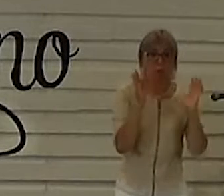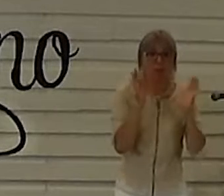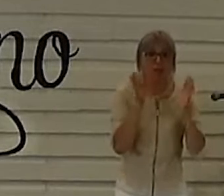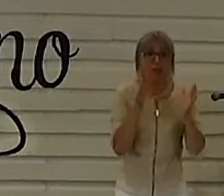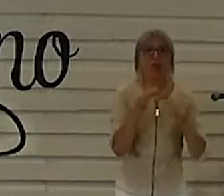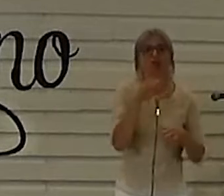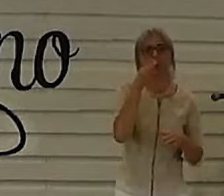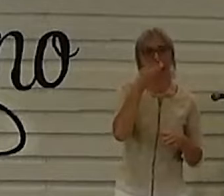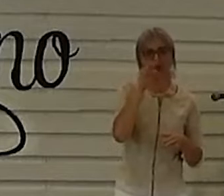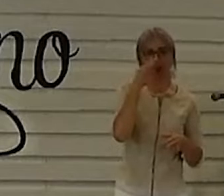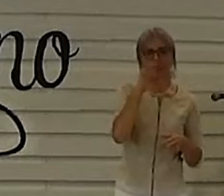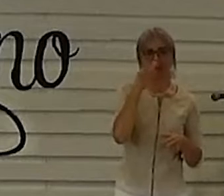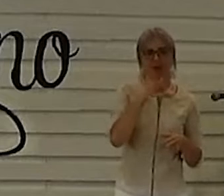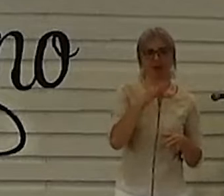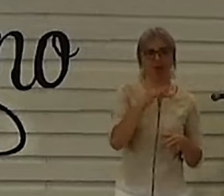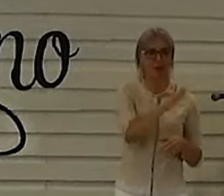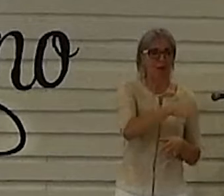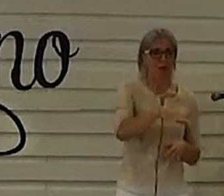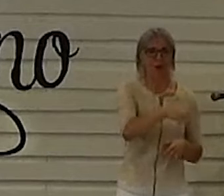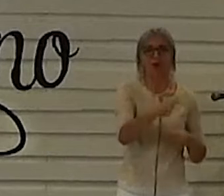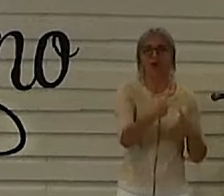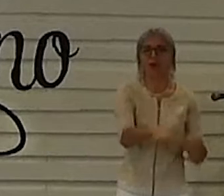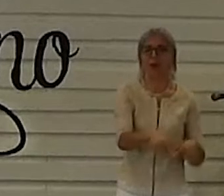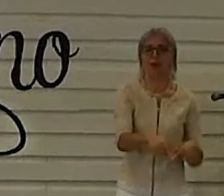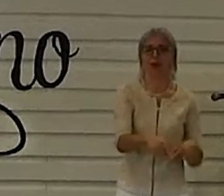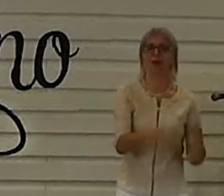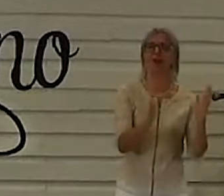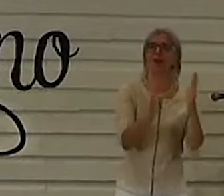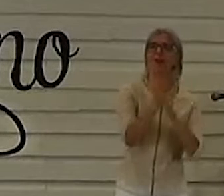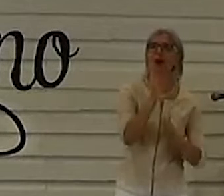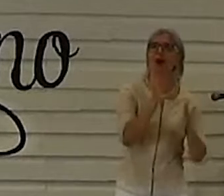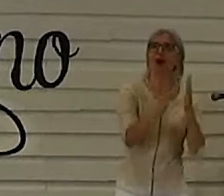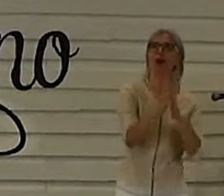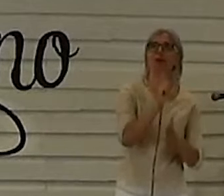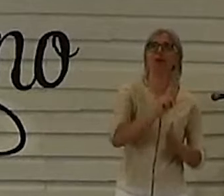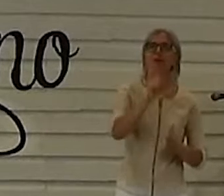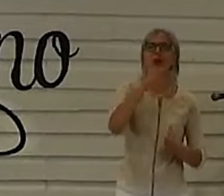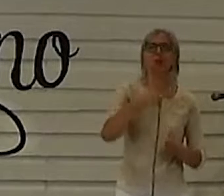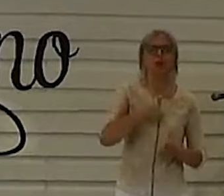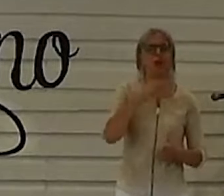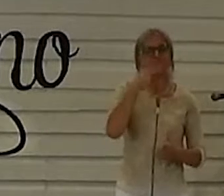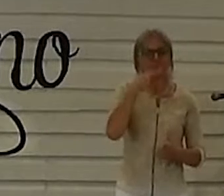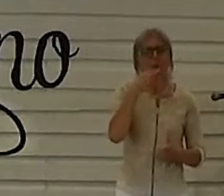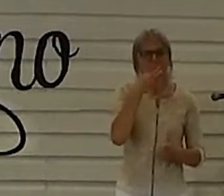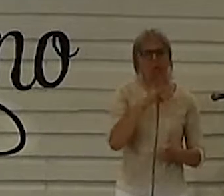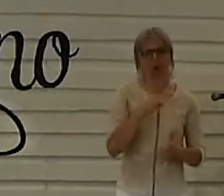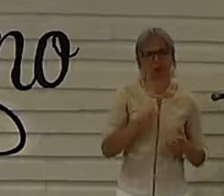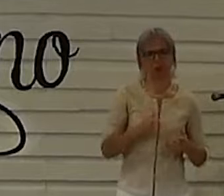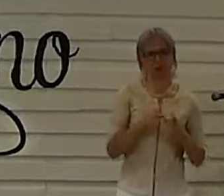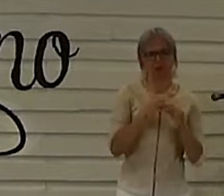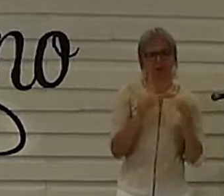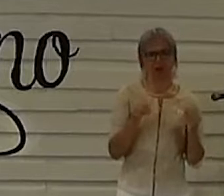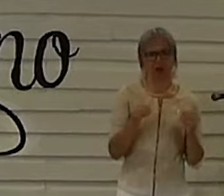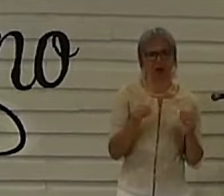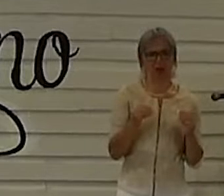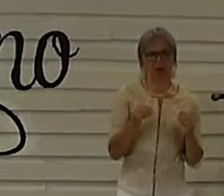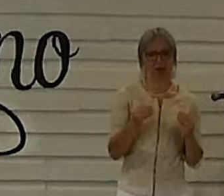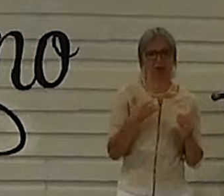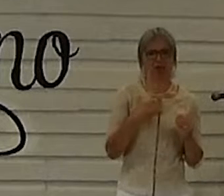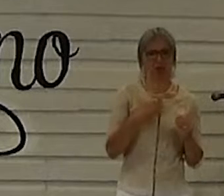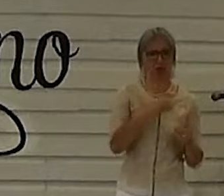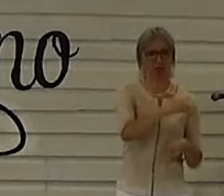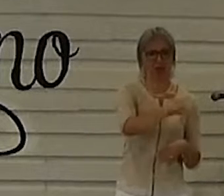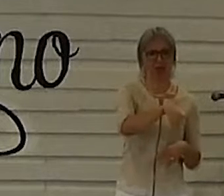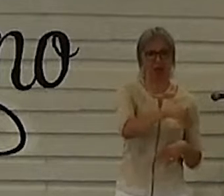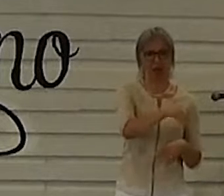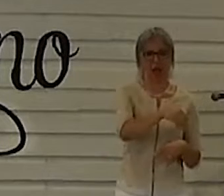lodano il Signore, glorificano il Signore. Io posso farvi certi nomi, voi magari non immaginate, ma il Bronx è peggio